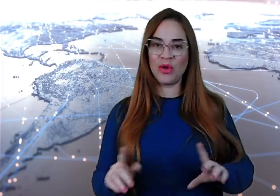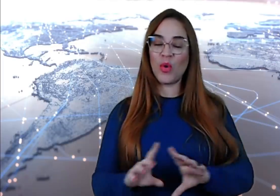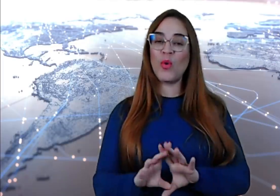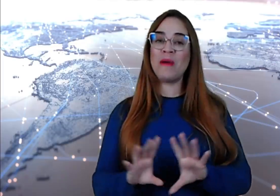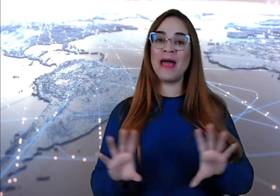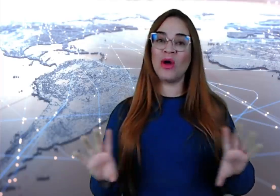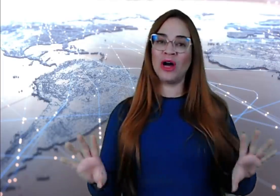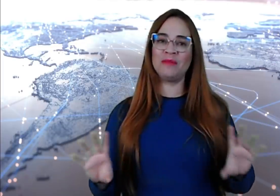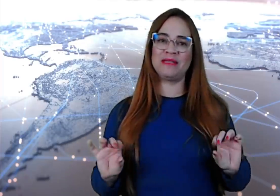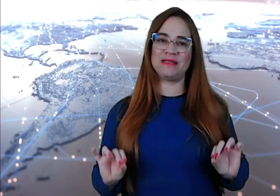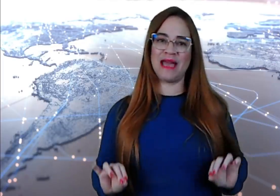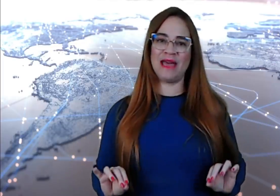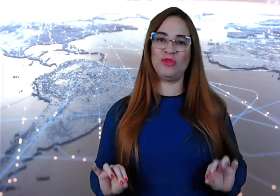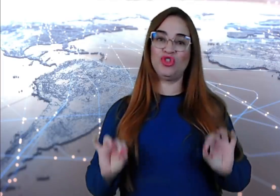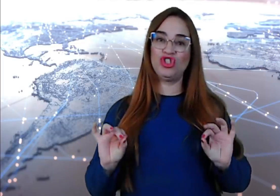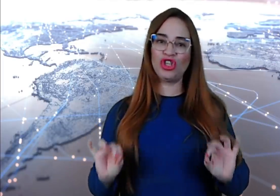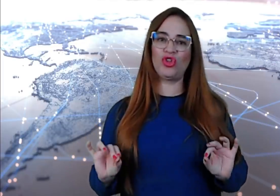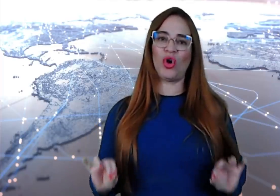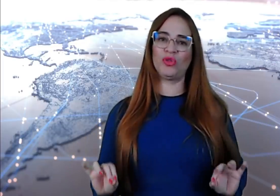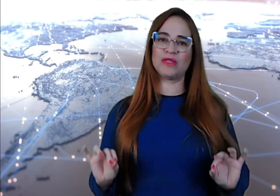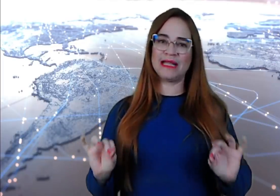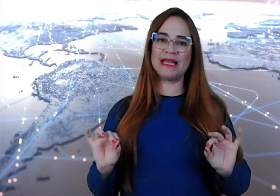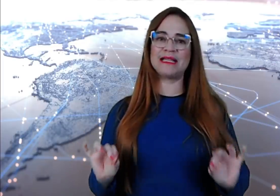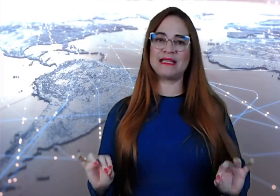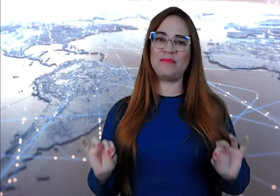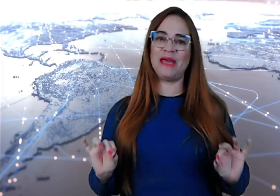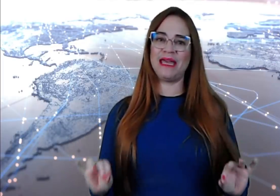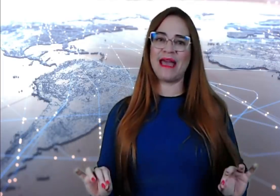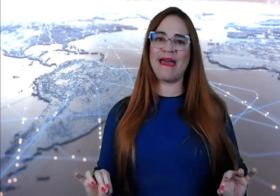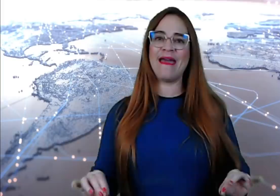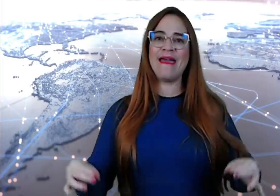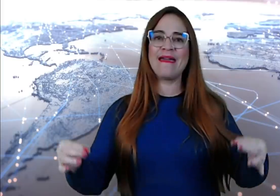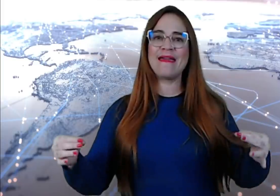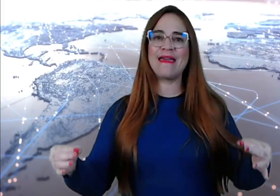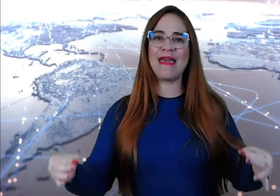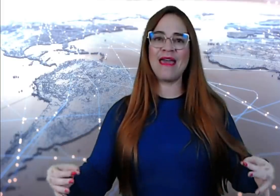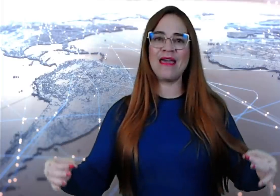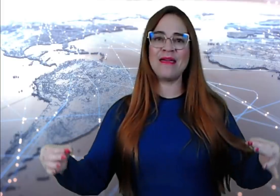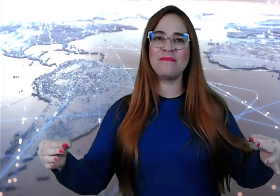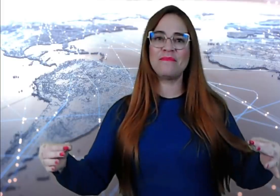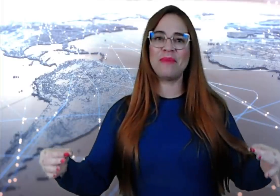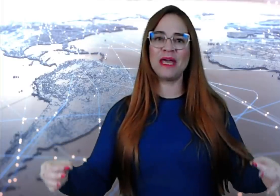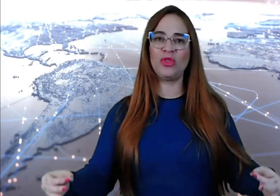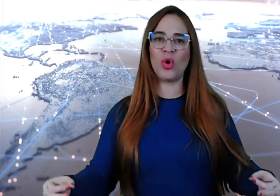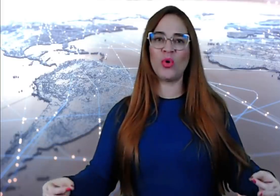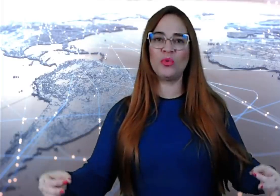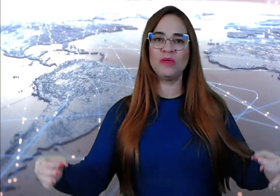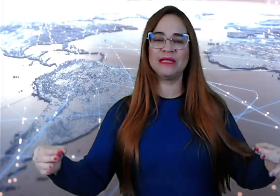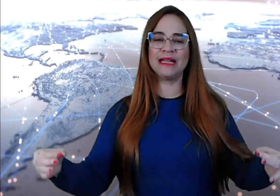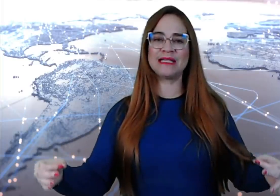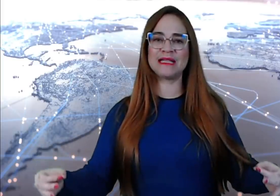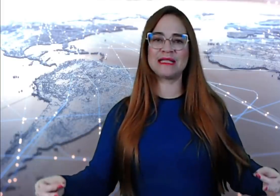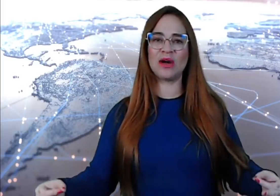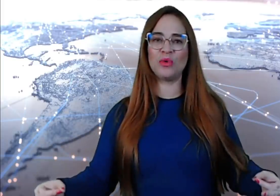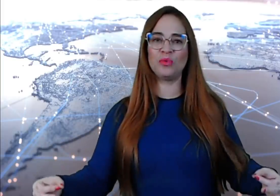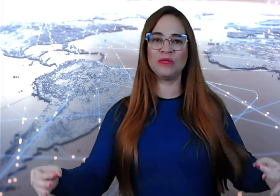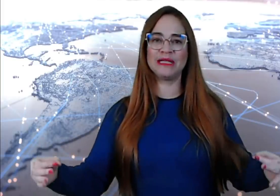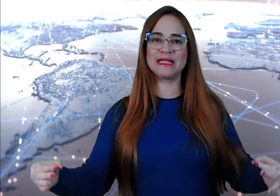o maior mistério de todos nessa CPI é quem peidou na sessão da